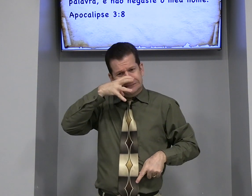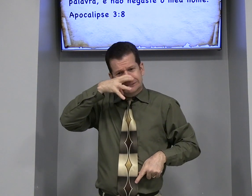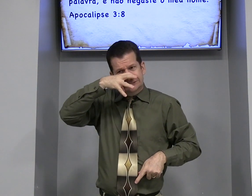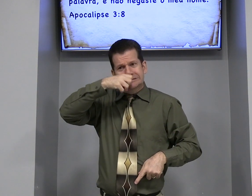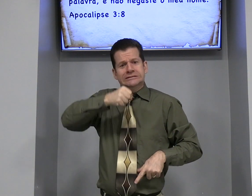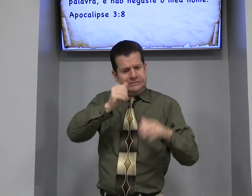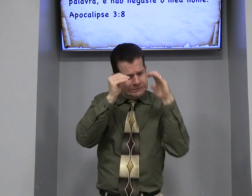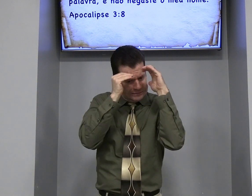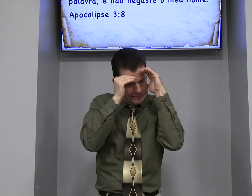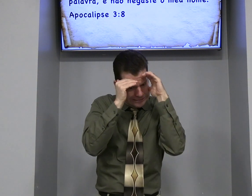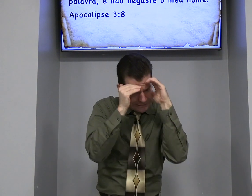mas